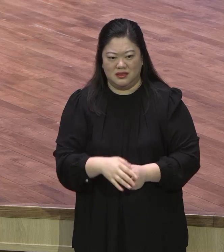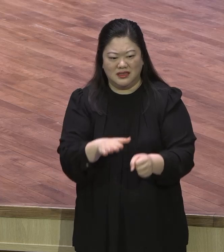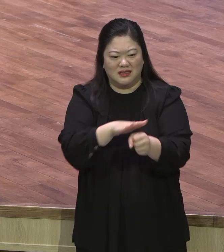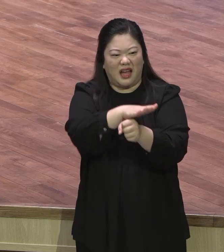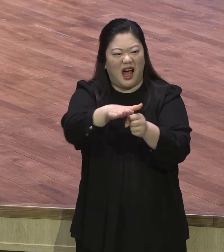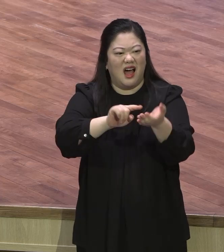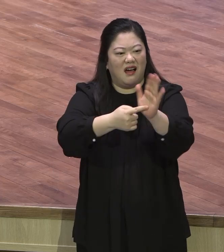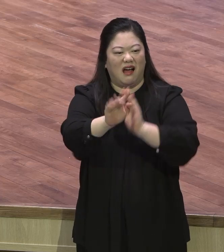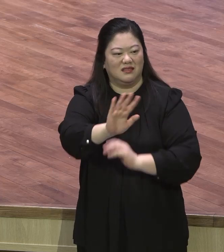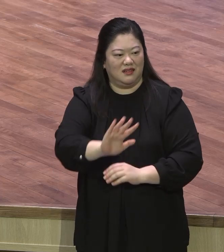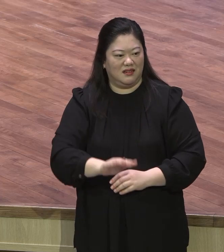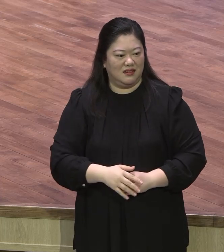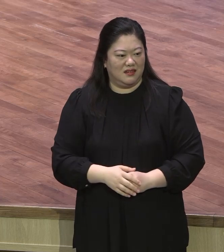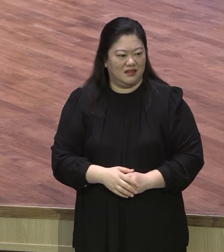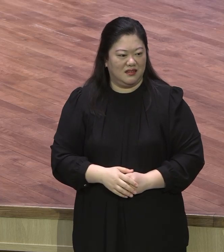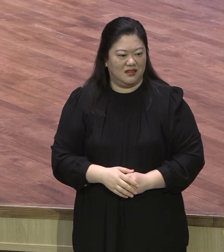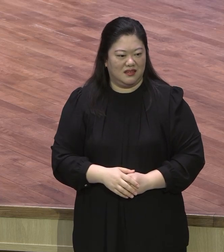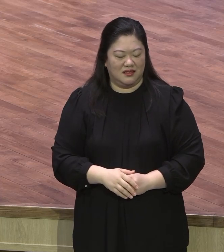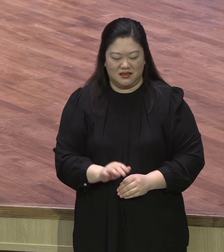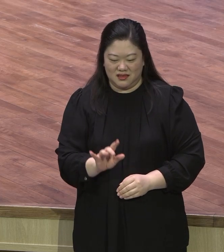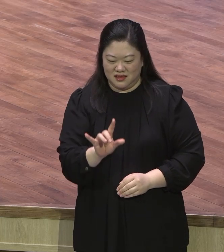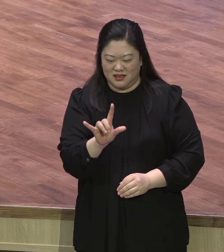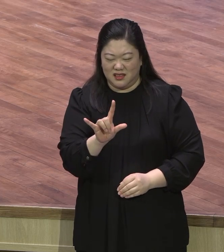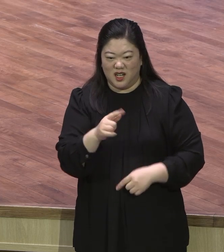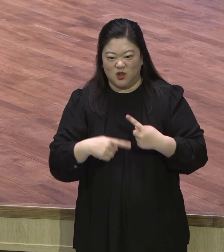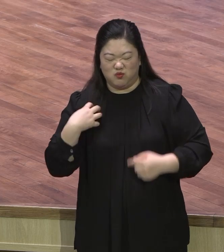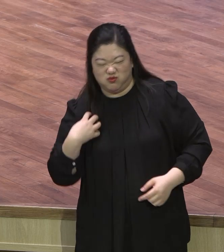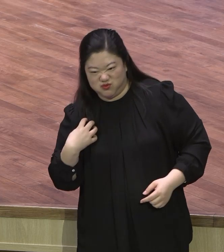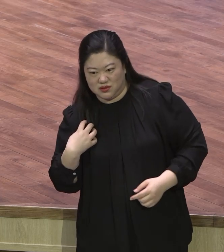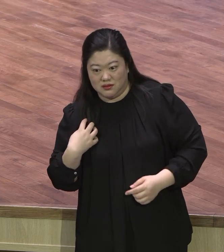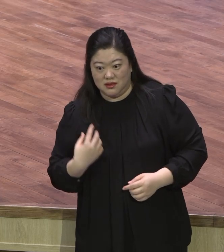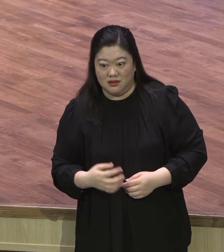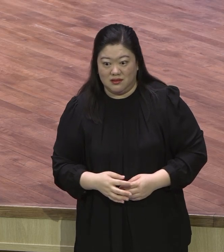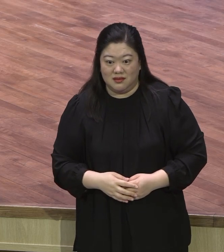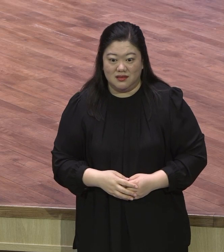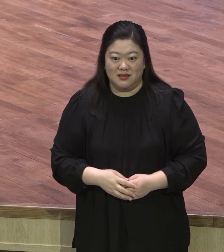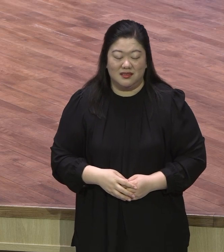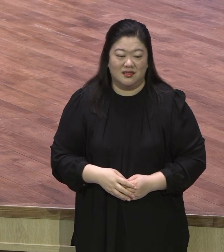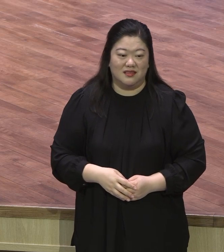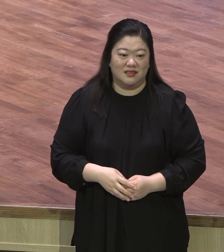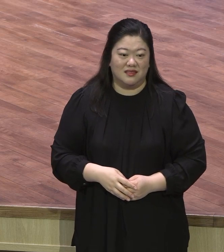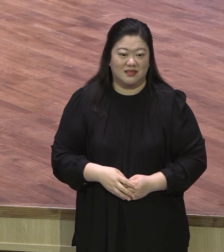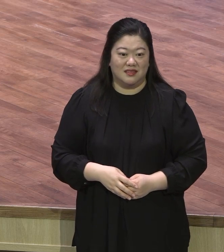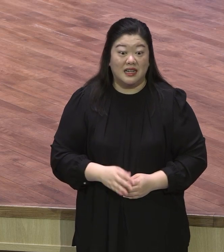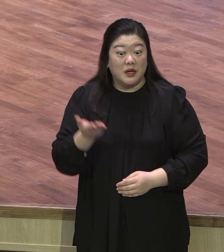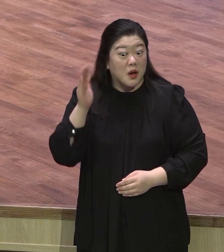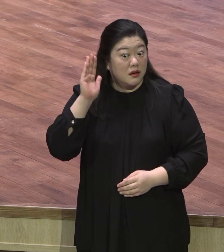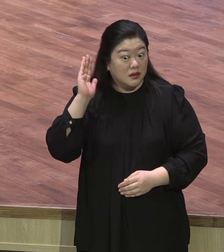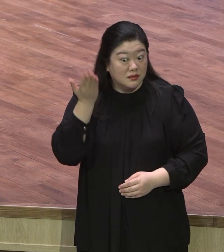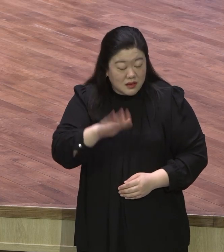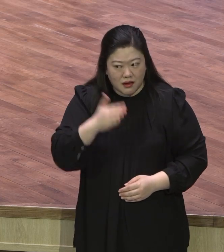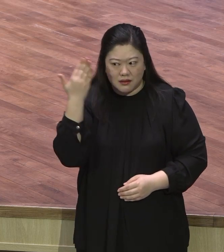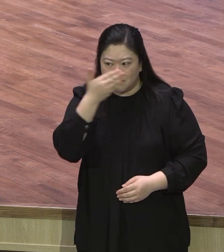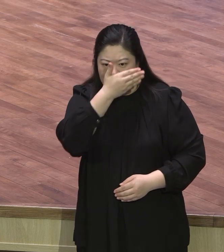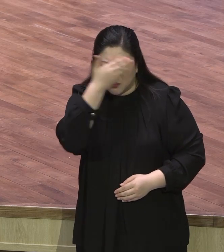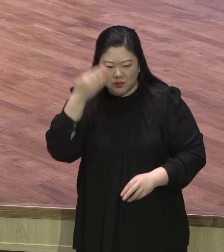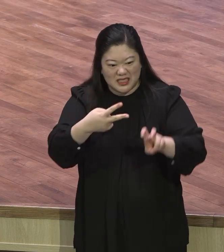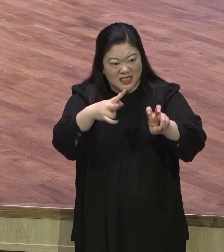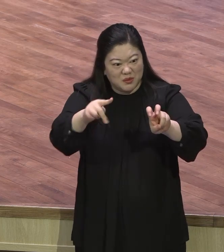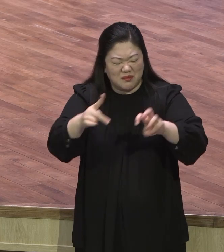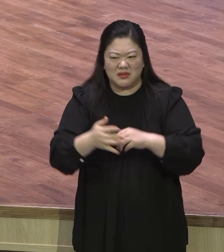고백을 잘 못해요. 요즘 뭐 우리 젊은 사람들은 그렇게